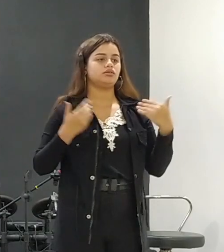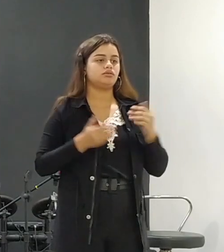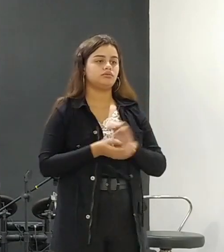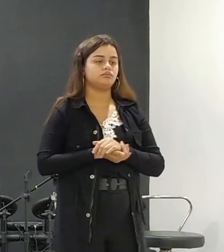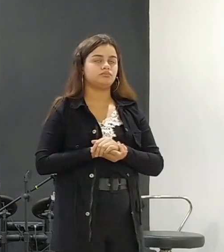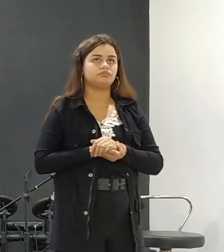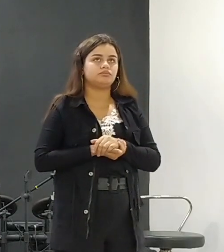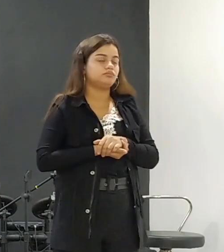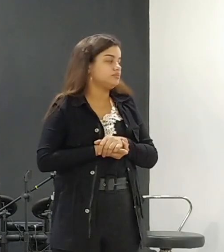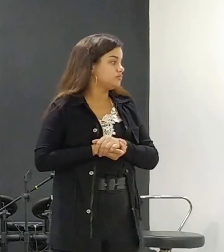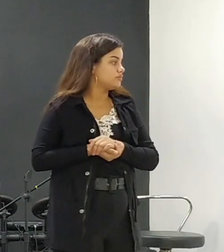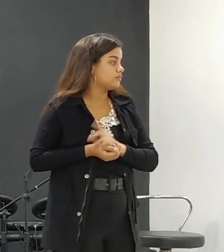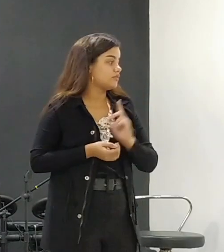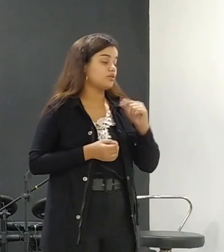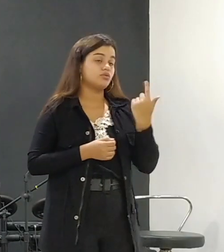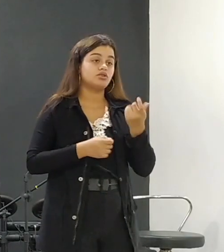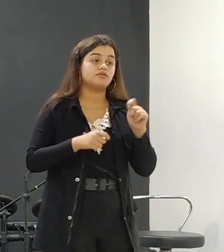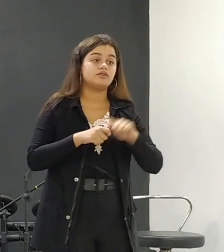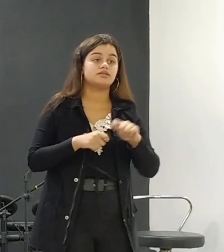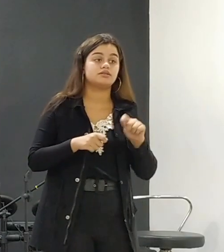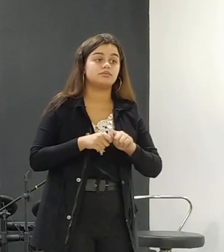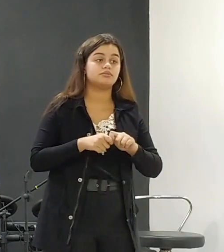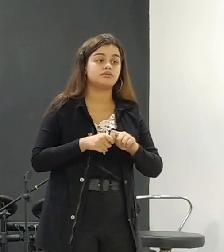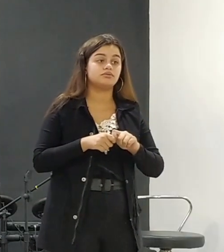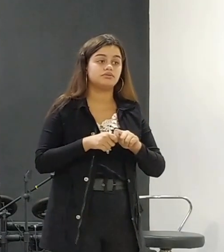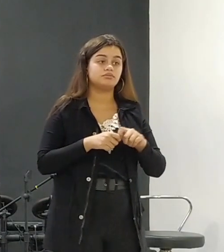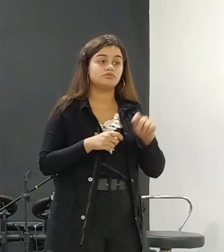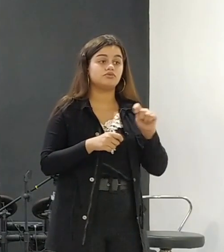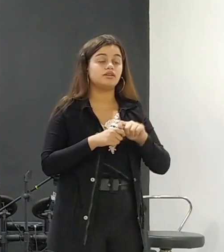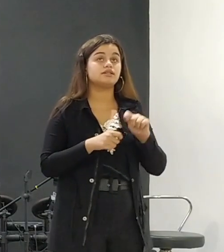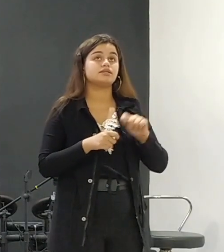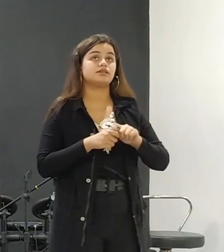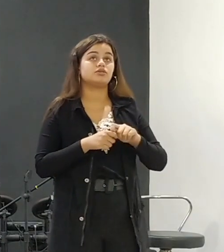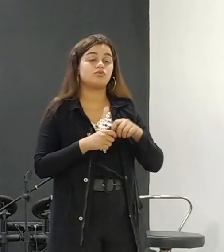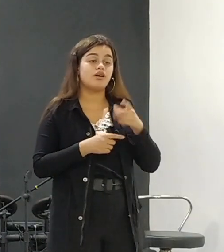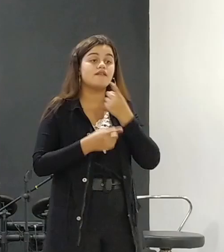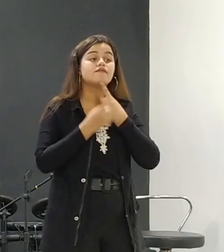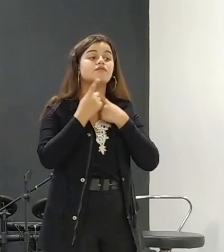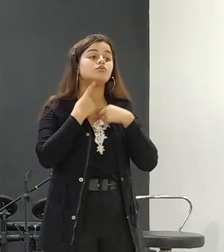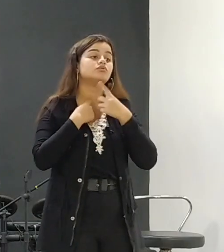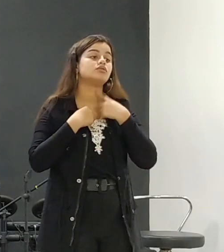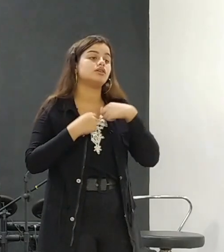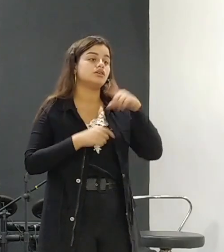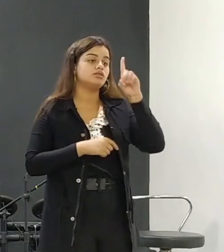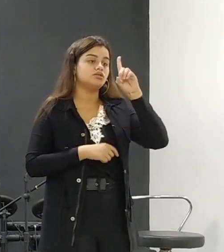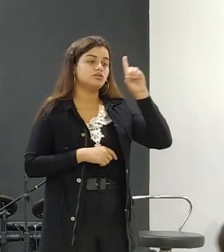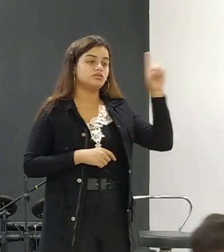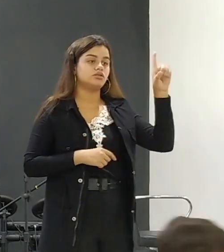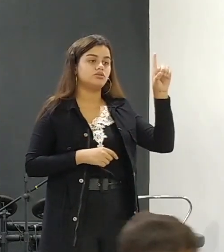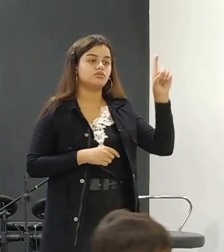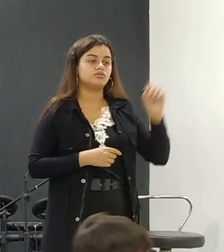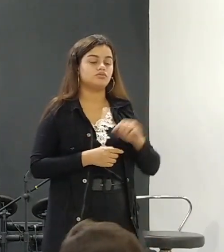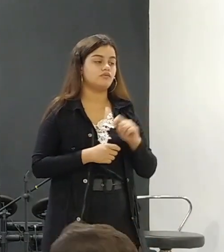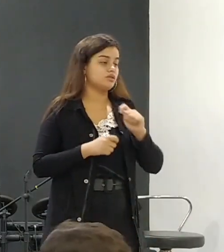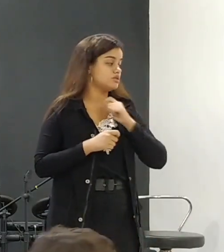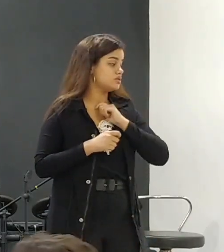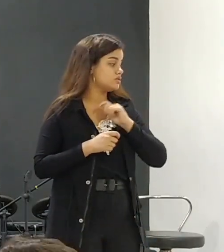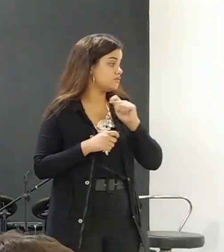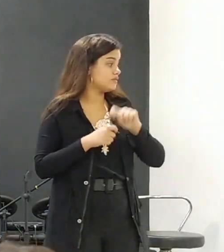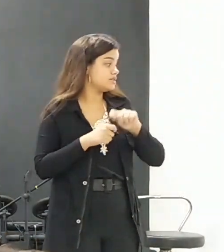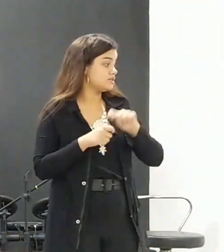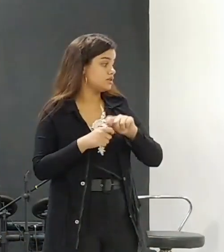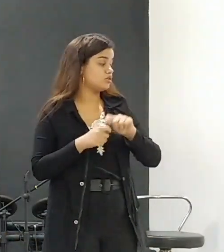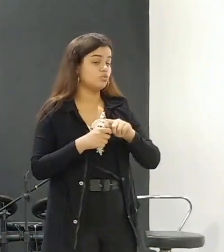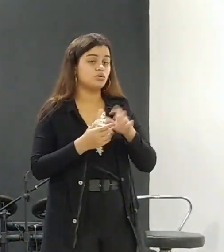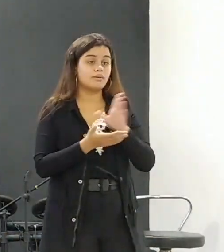E quando nós fazemos isso, estamos fazendo a vontade de Deus. Quando fazemos o que a Bíblia estabelece,